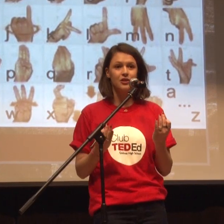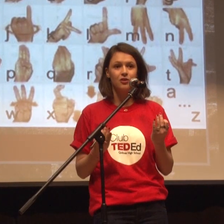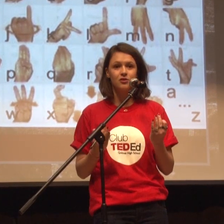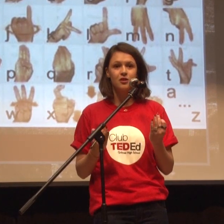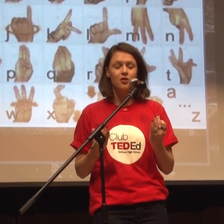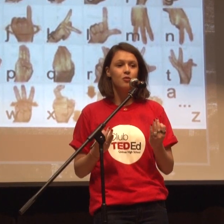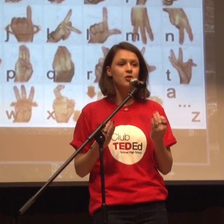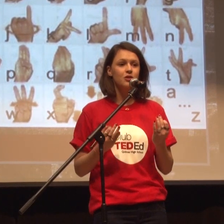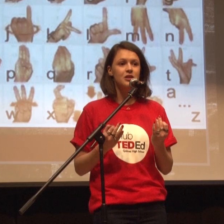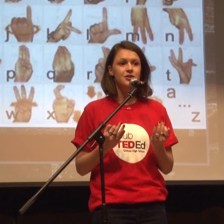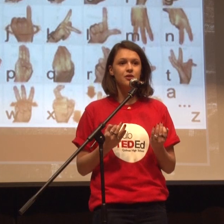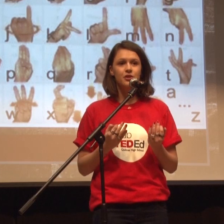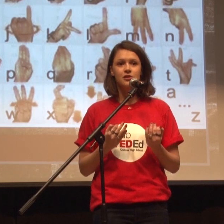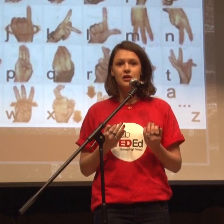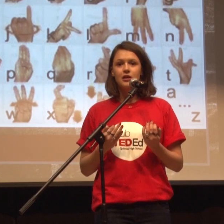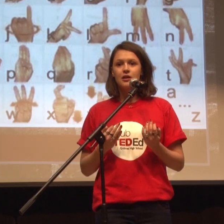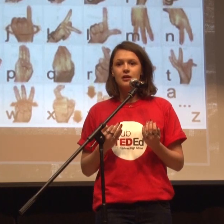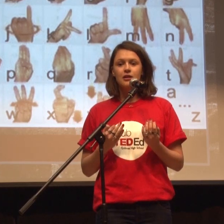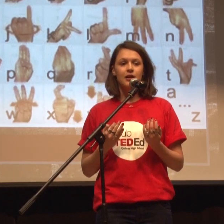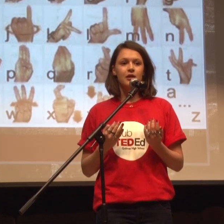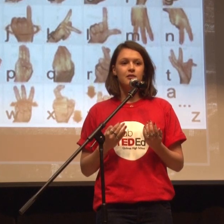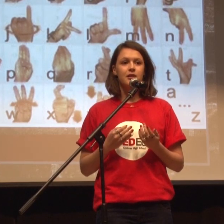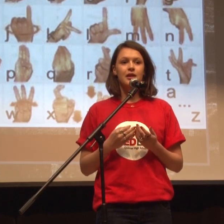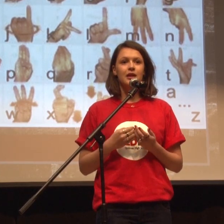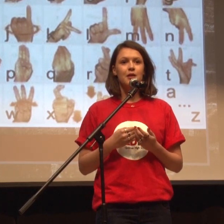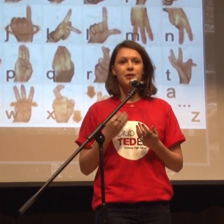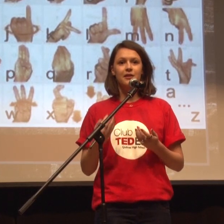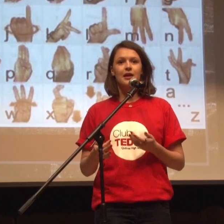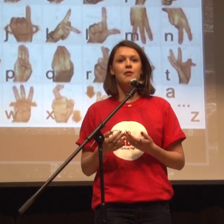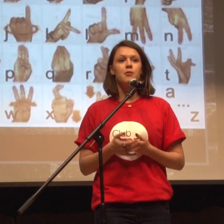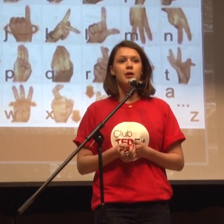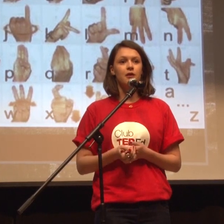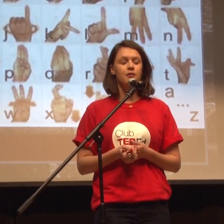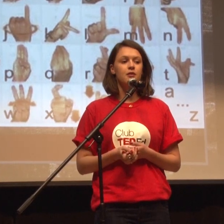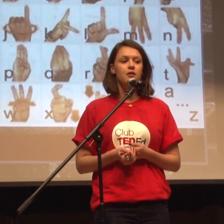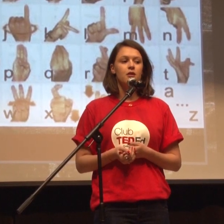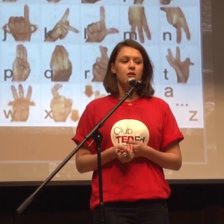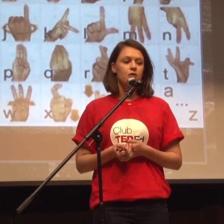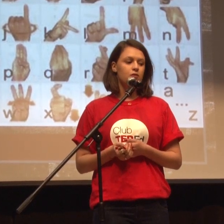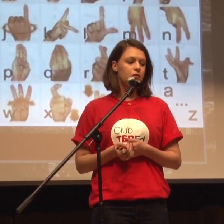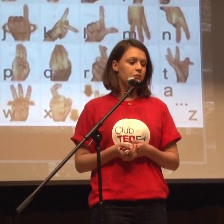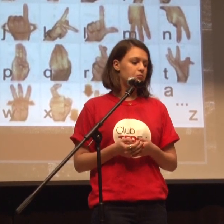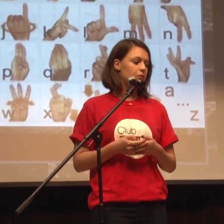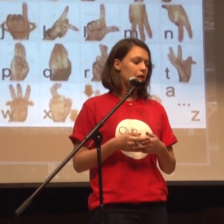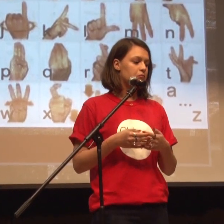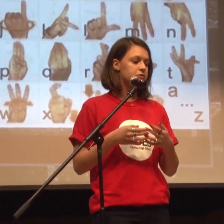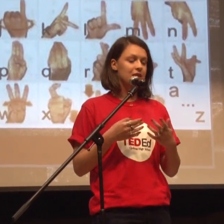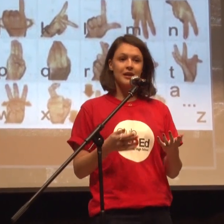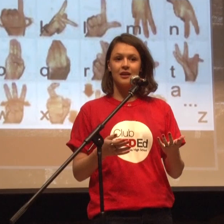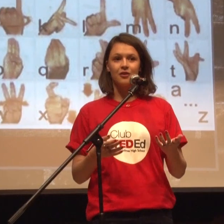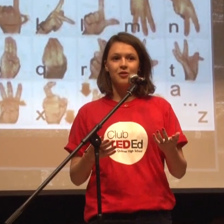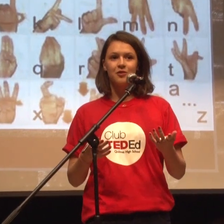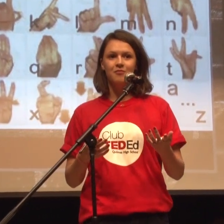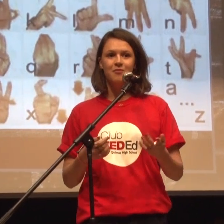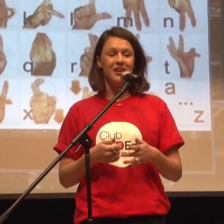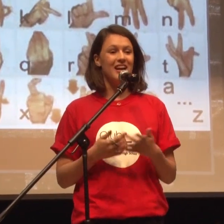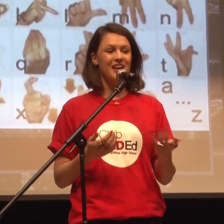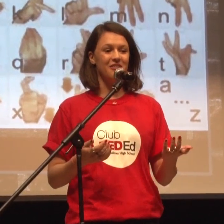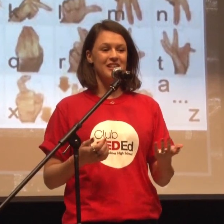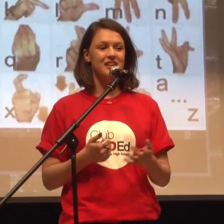chicos, un montón de chicos que tienen que aprender a vivir ceñando con la lengua de